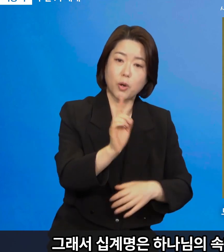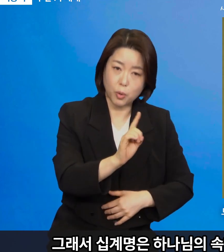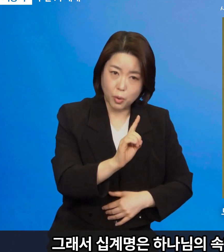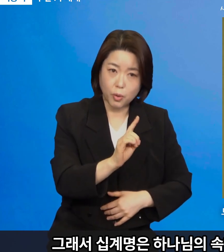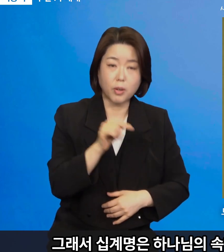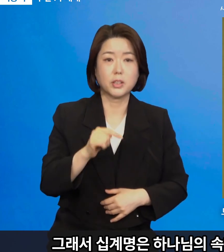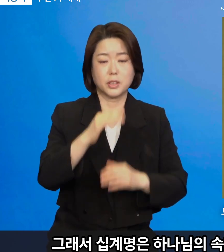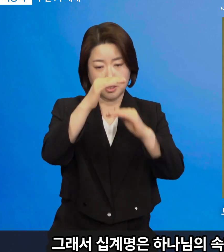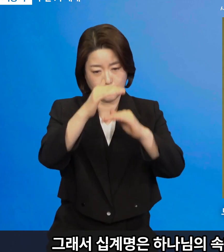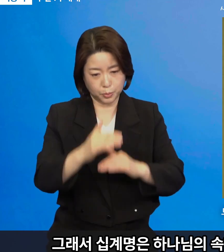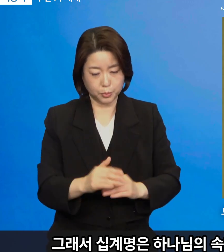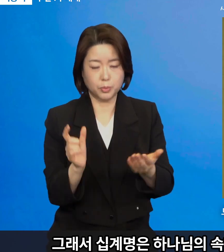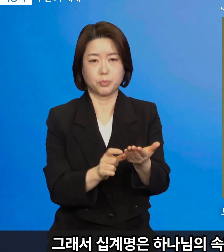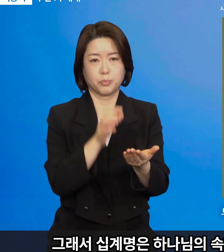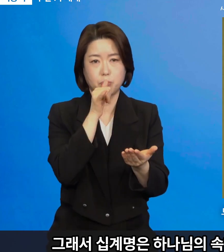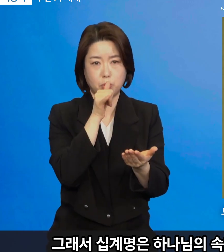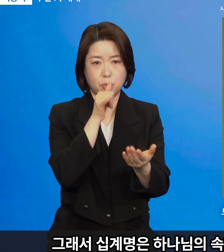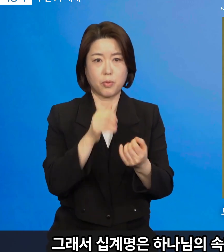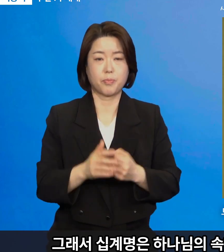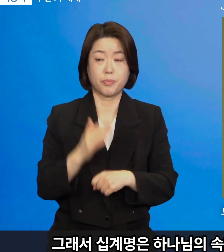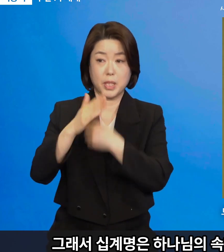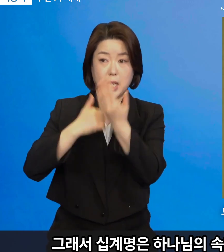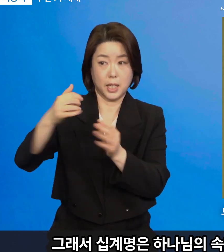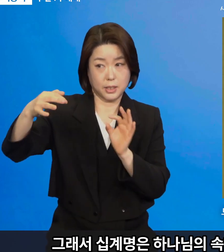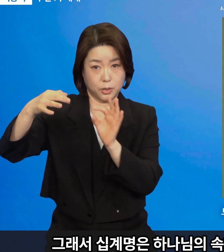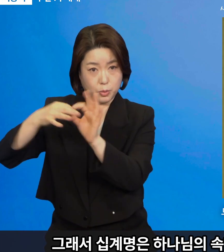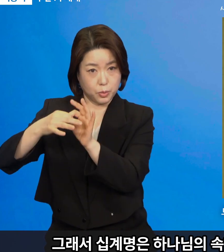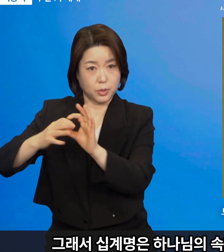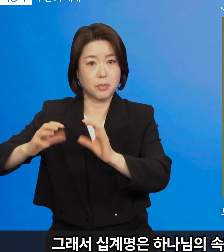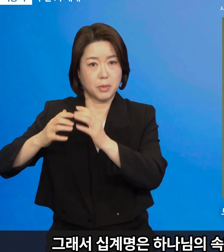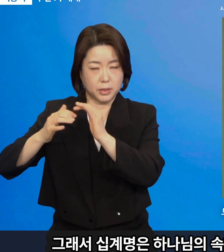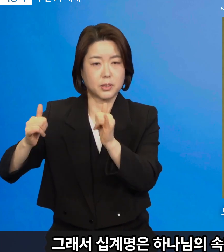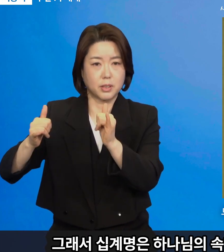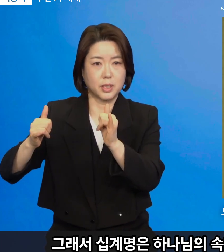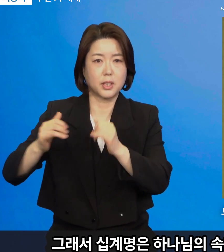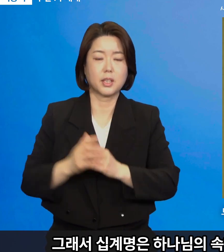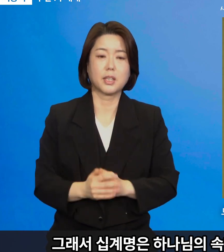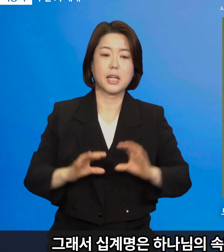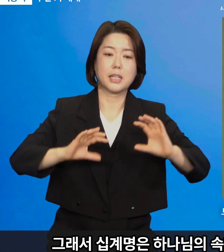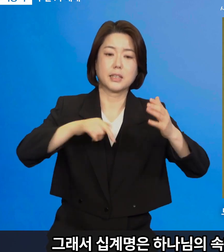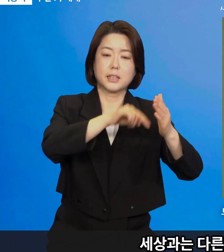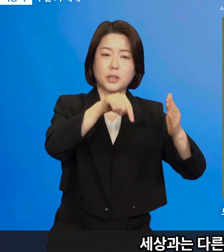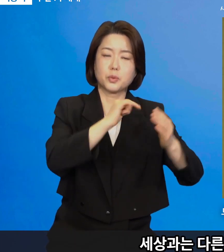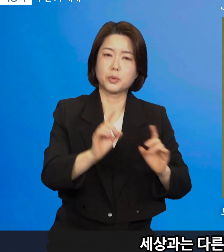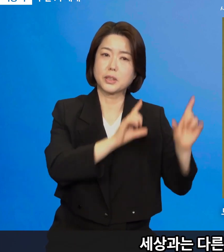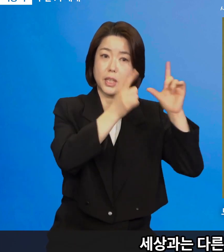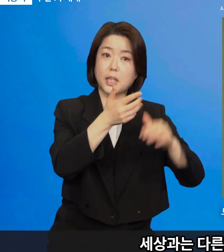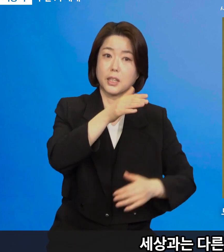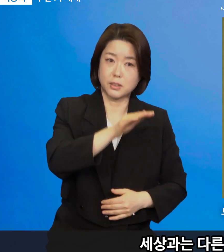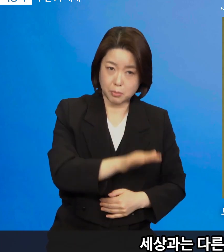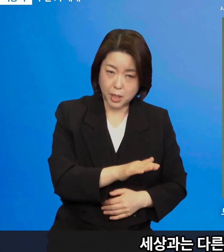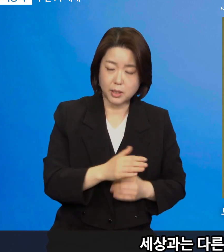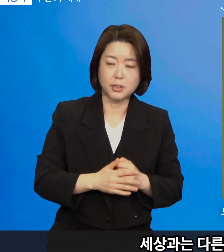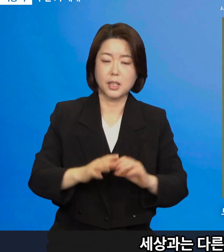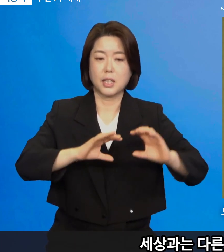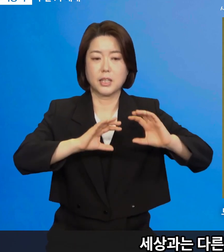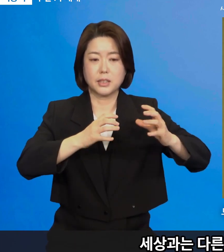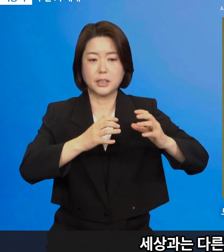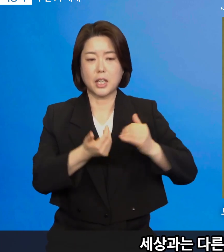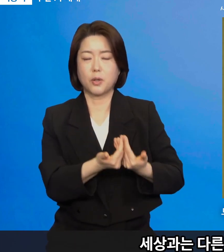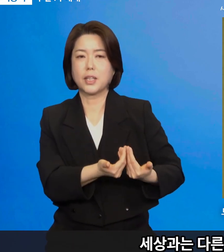십계명은 하나님에게 속한 백성들이 세상 안에 살지만 세상과는